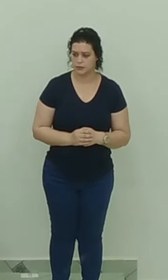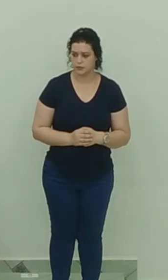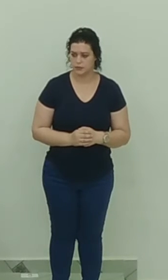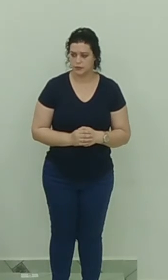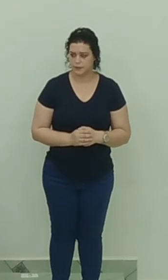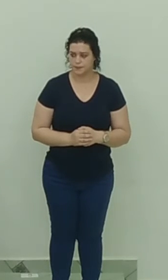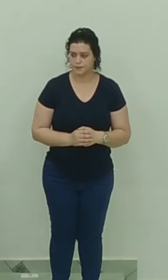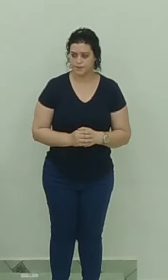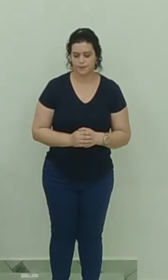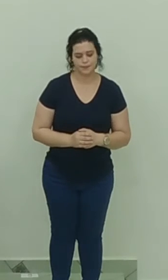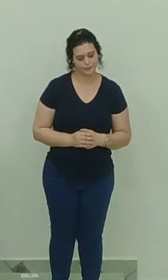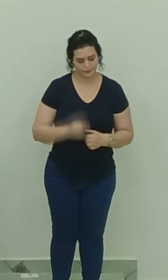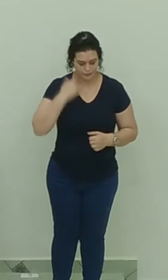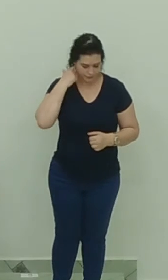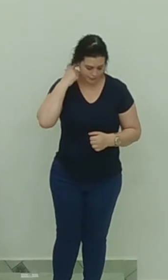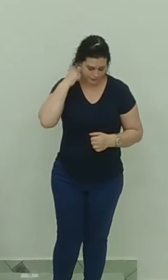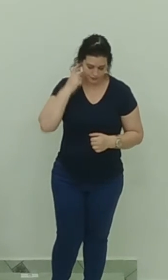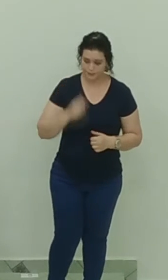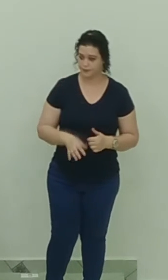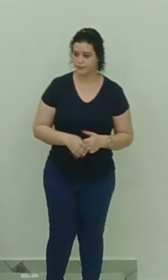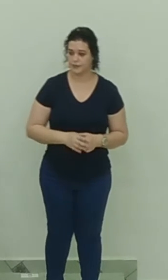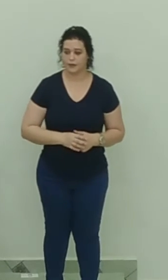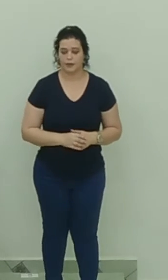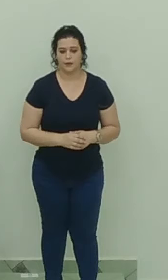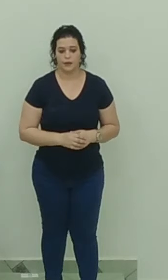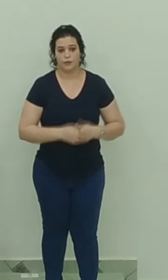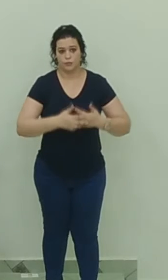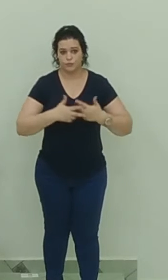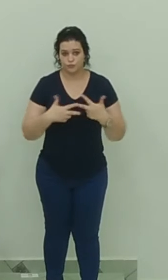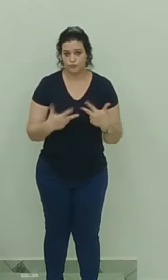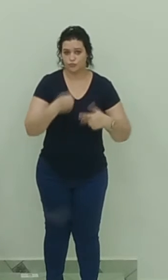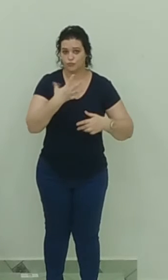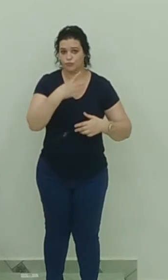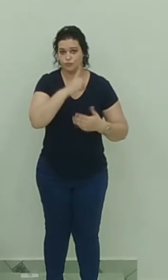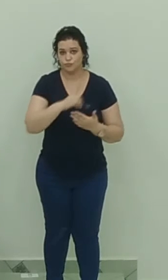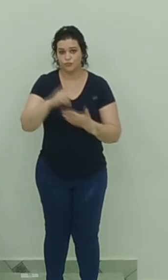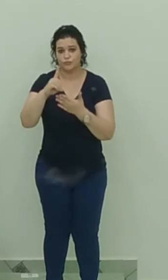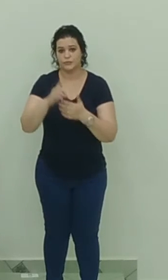coisas boas de Deus, coisas legais,